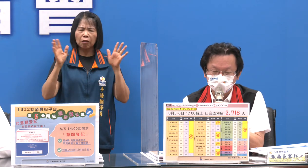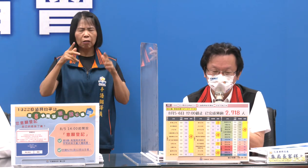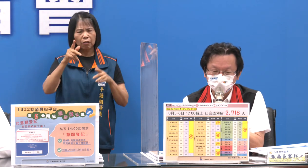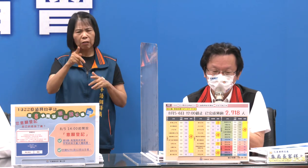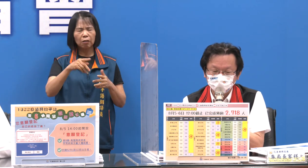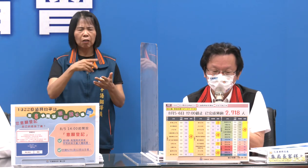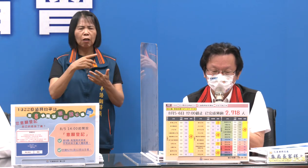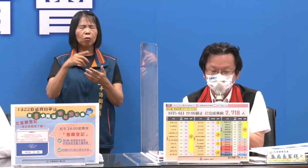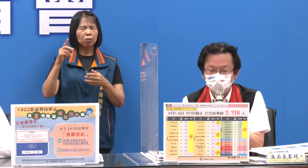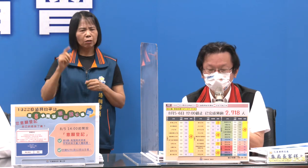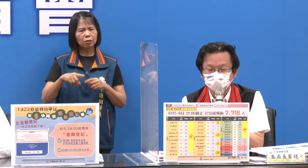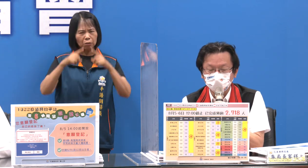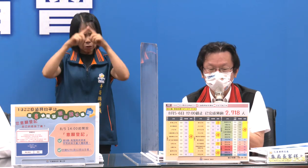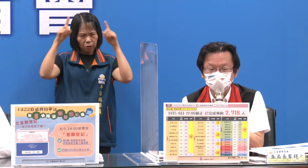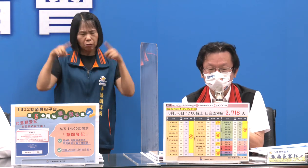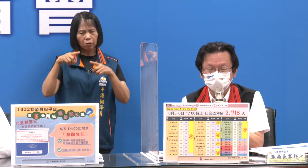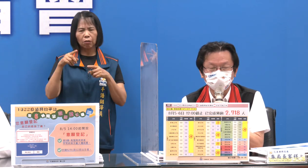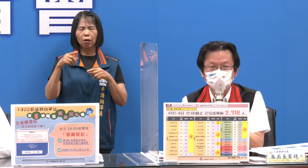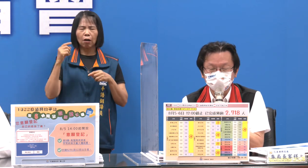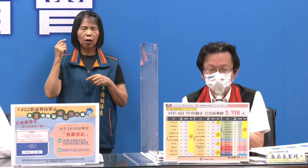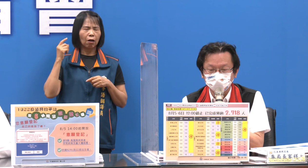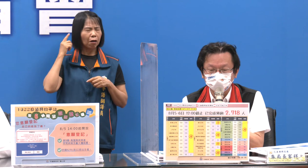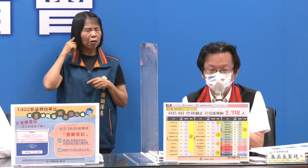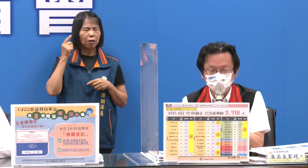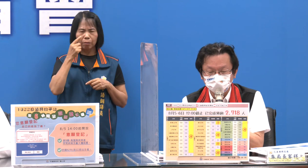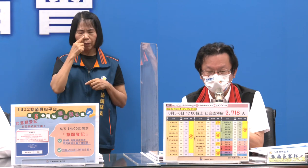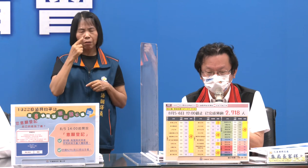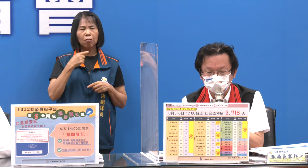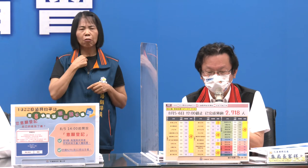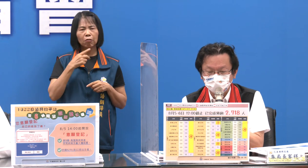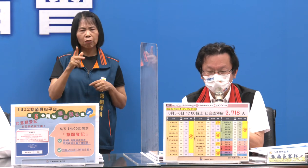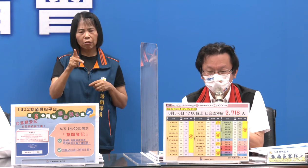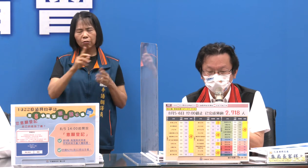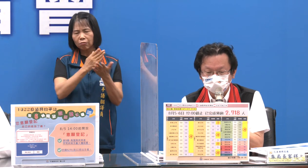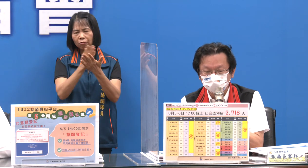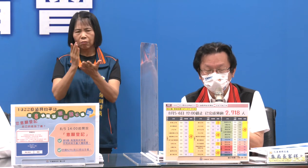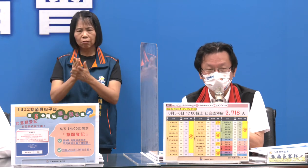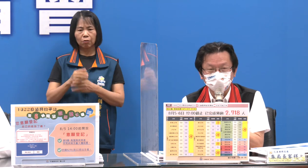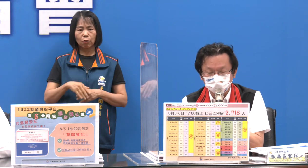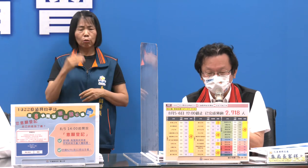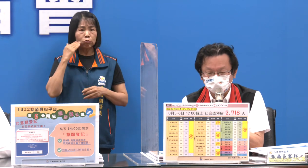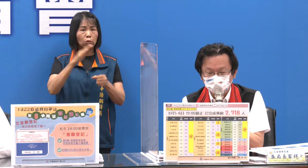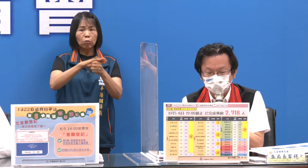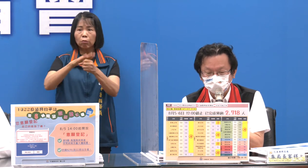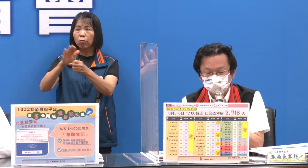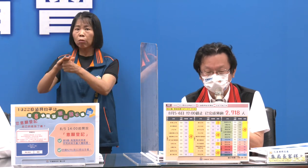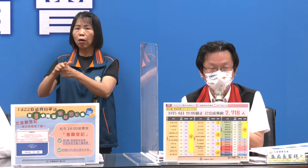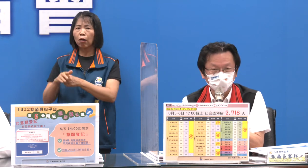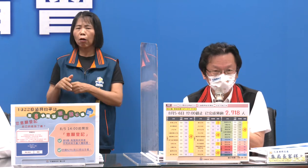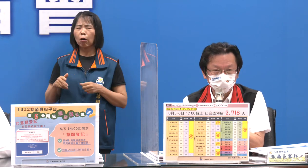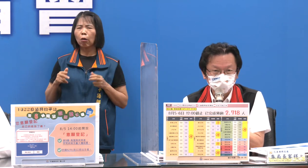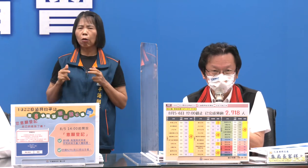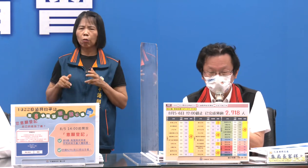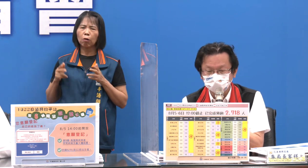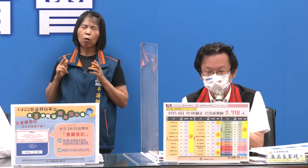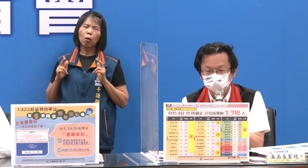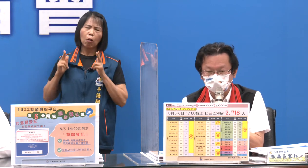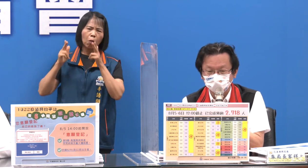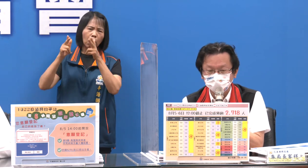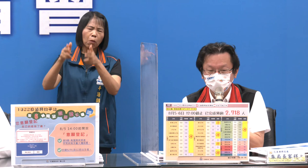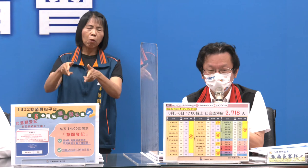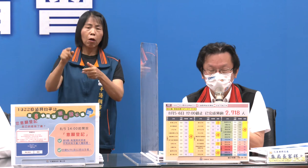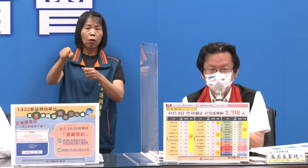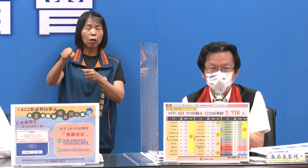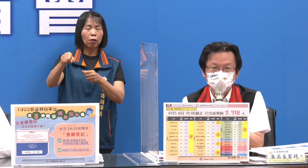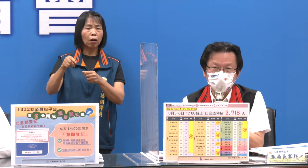友鼻喉科，甚至万一都被接种预约满了之后，我甚至要到玉里到秀林才能接种